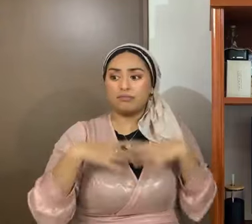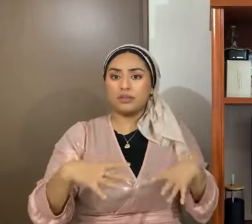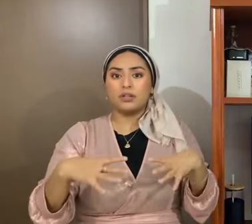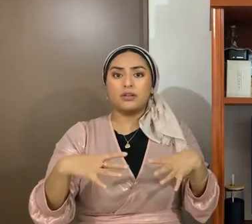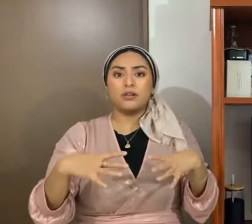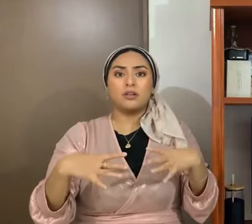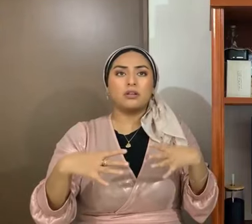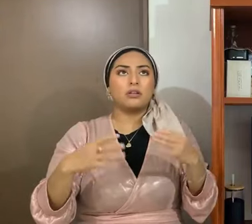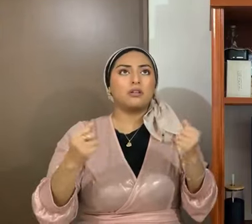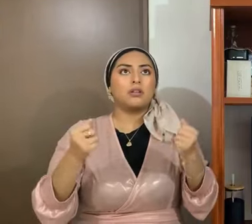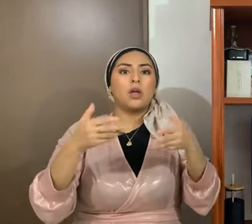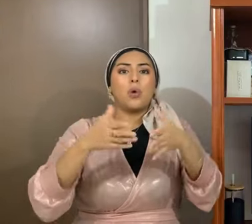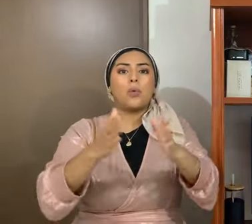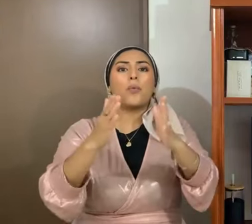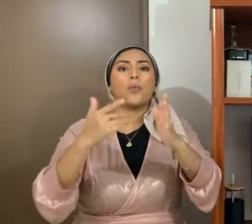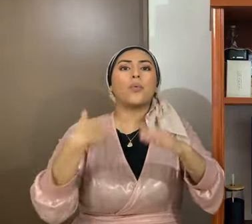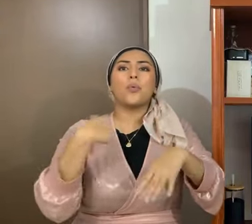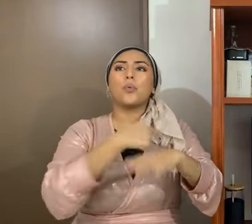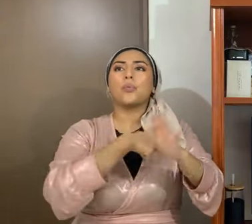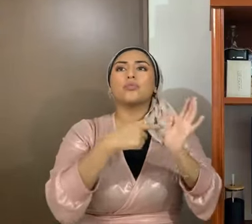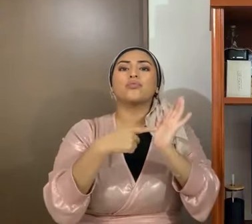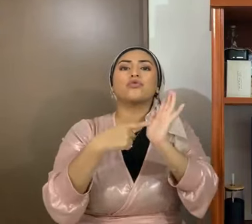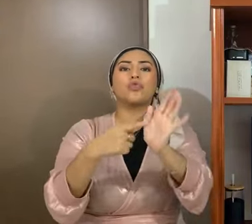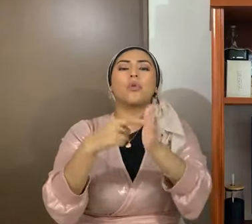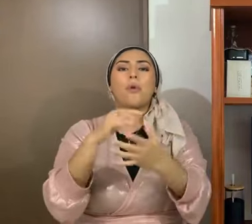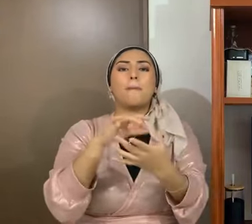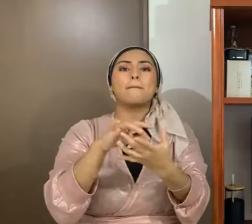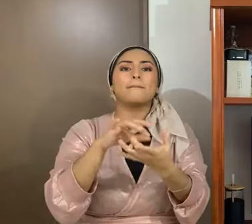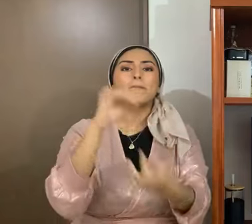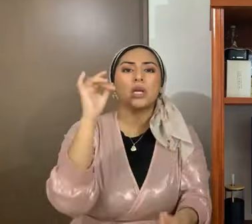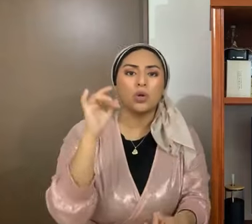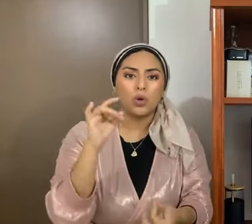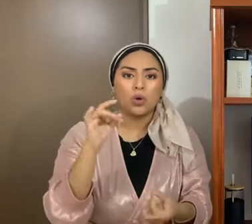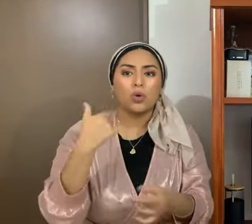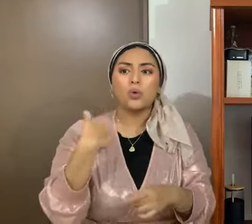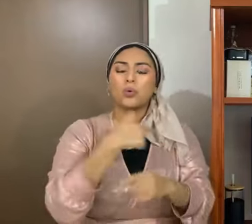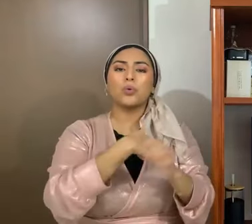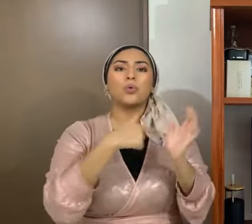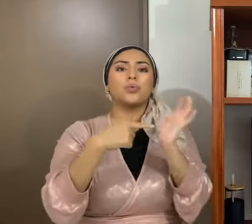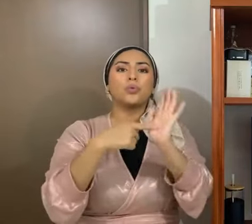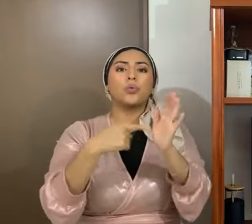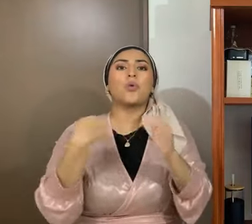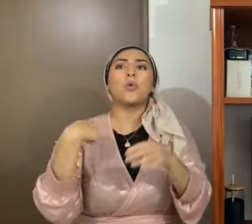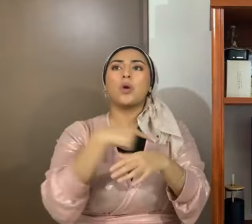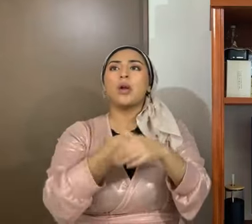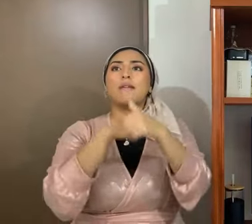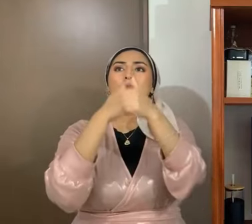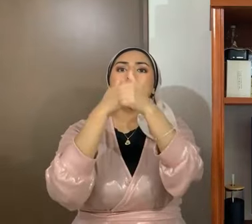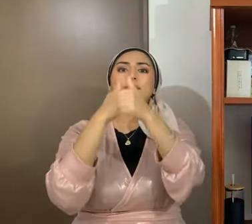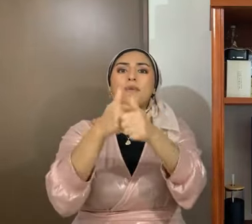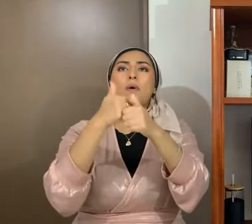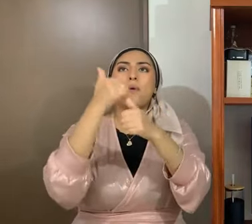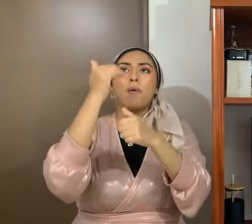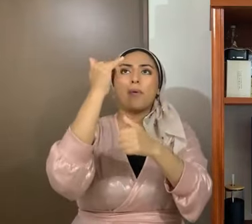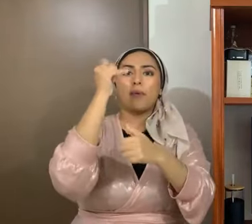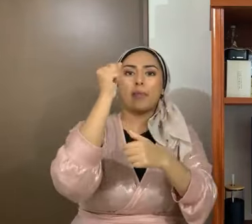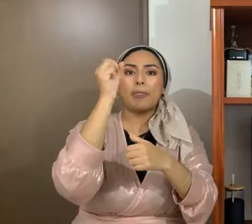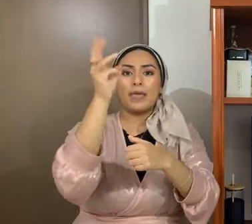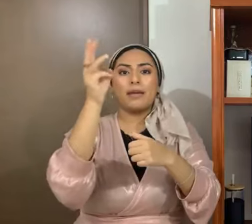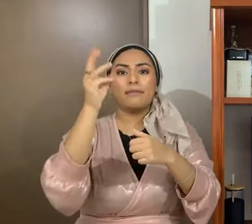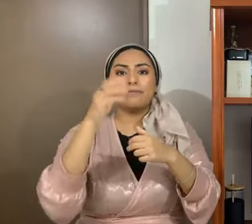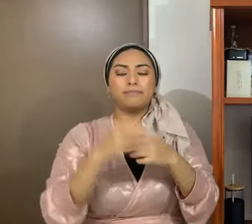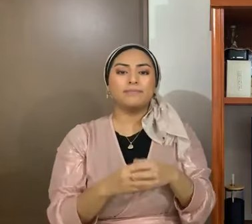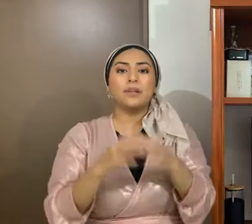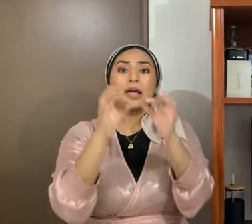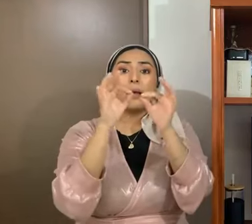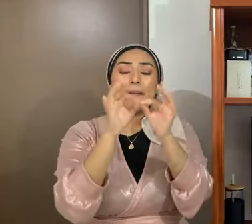vestidos de una manera en que demostremos lo espiritual. Y de una manera en que demostremos que seguimos a Yahshua. Amén.